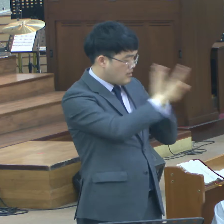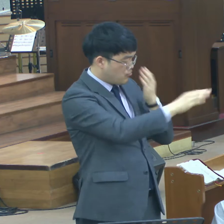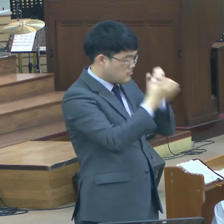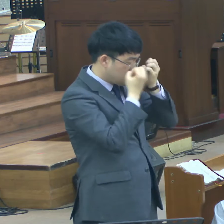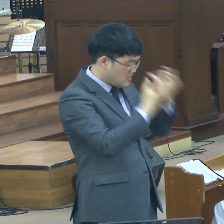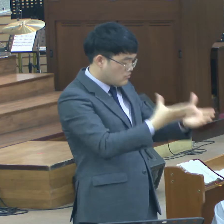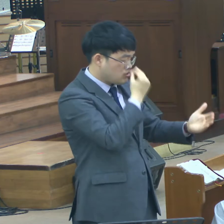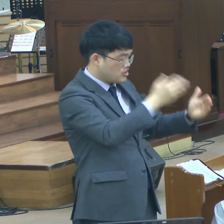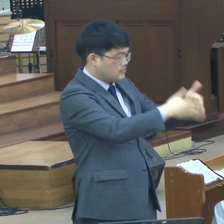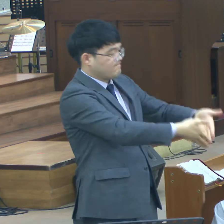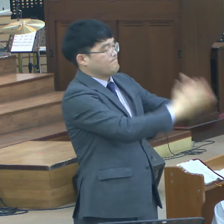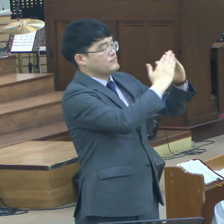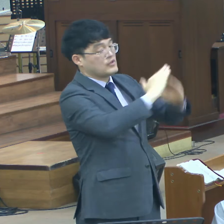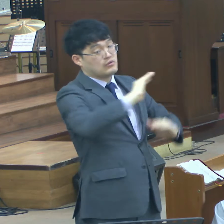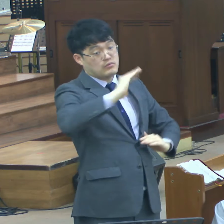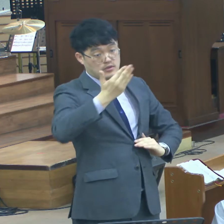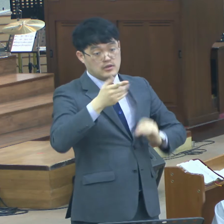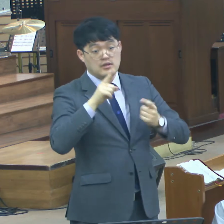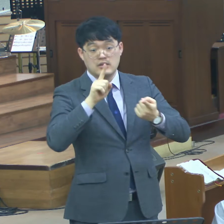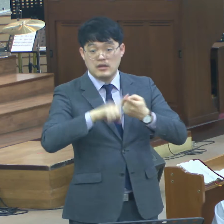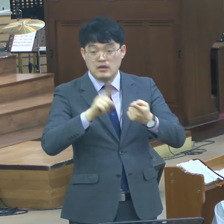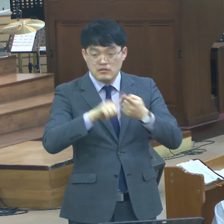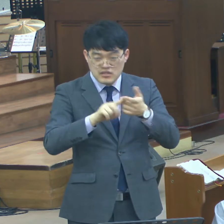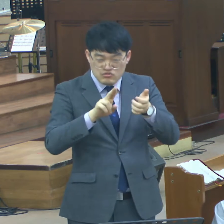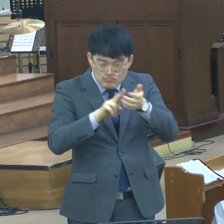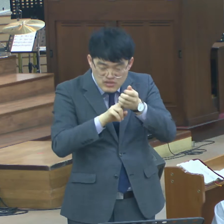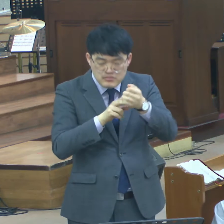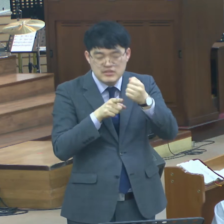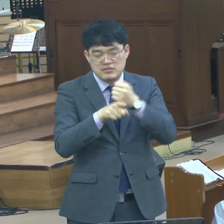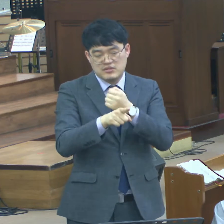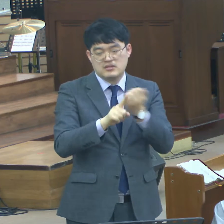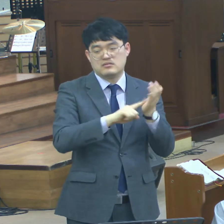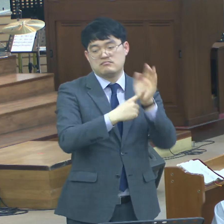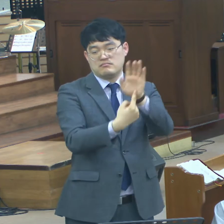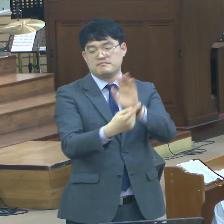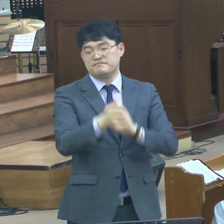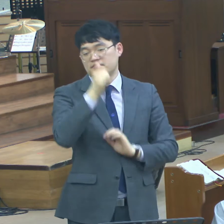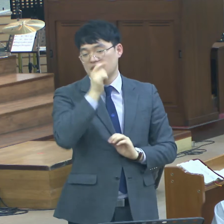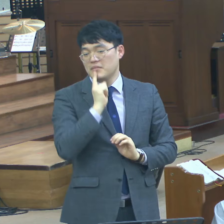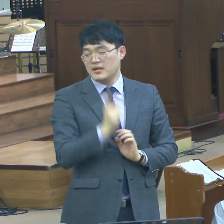이 사건을 통해서 아름답게 펼쳐 놓으셨습니다.